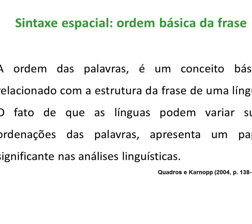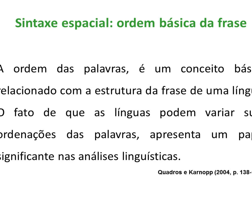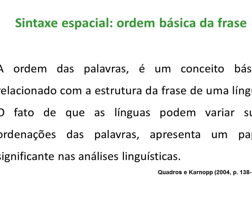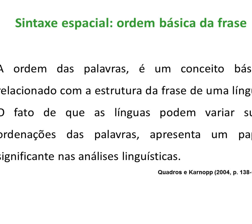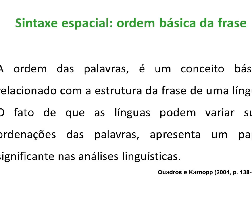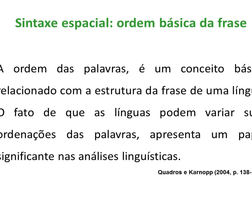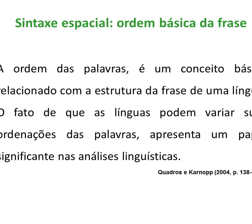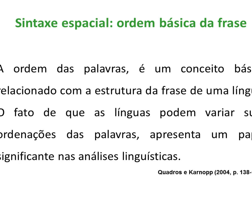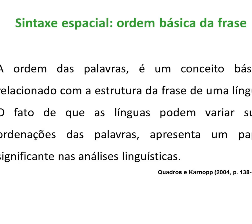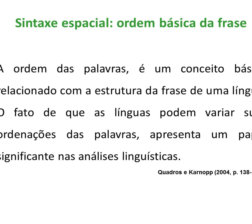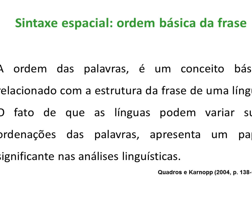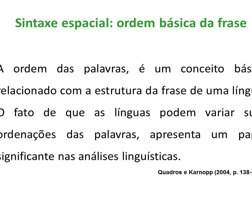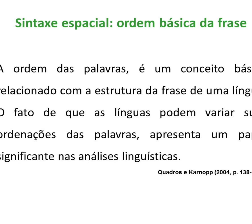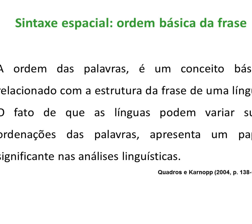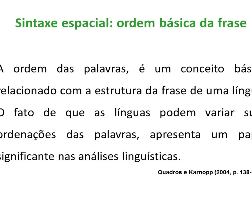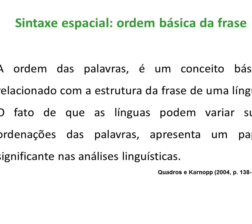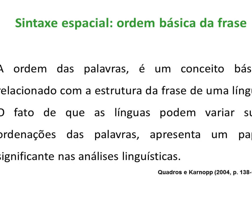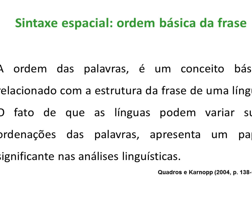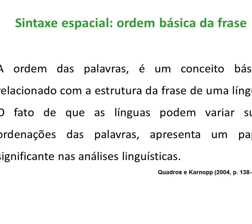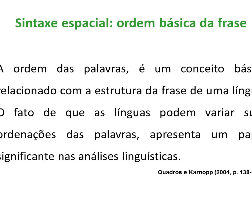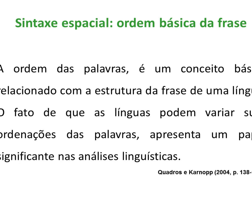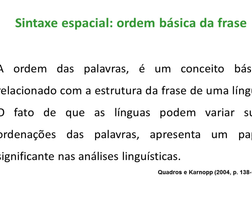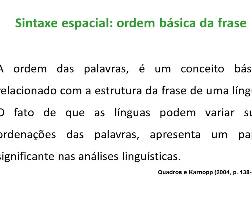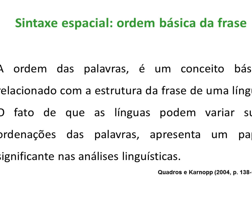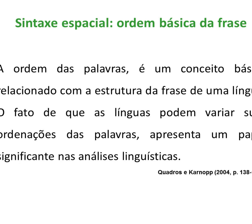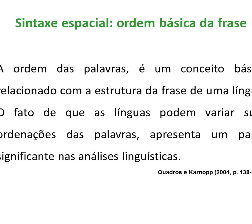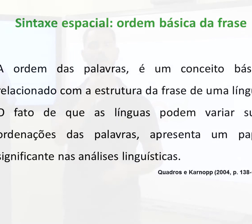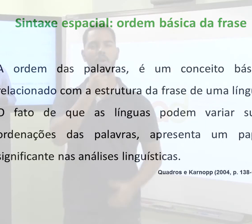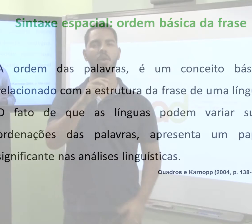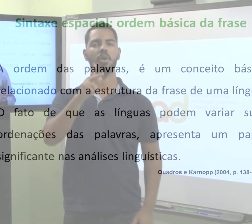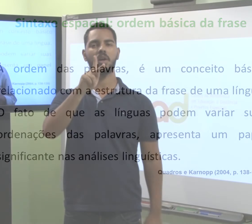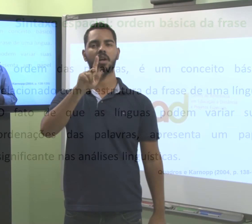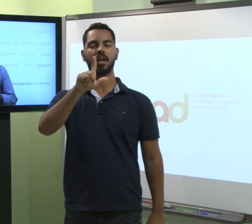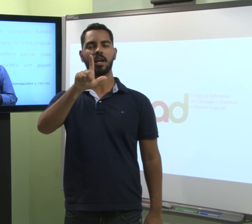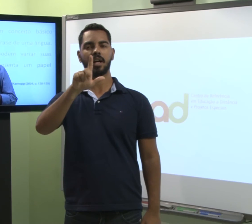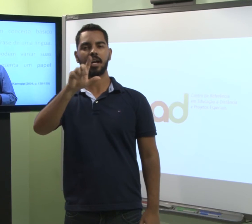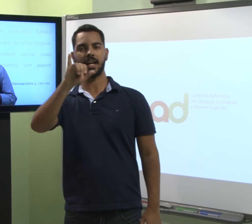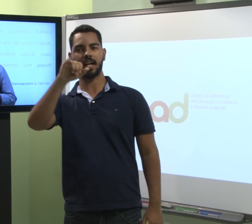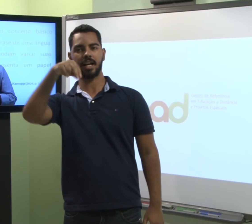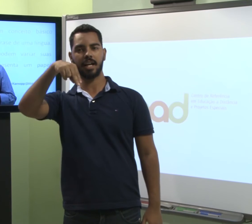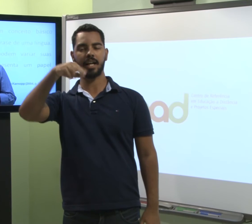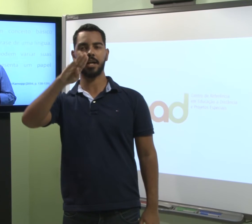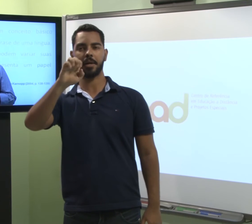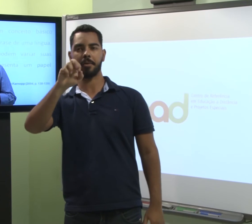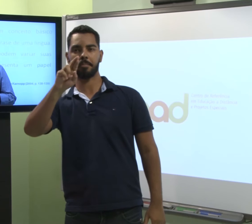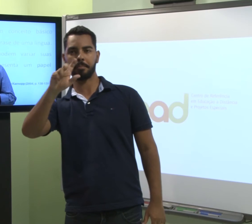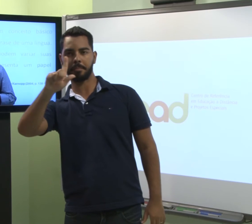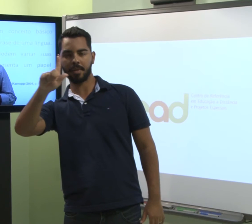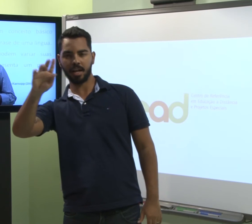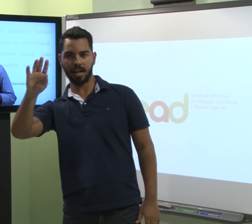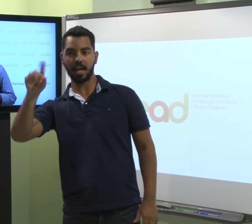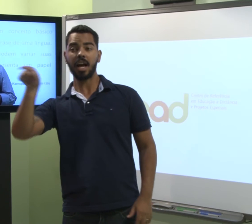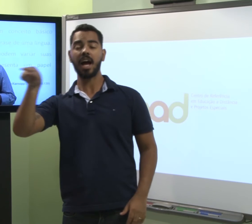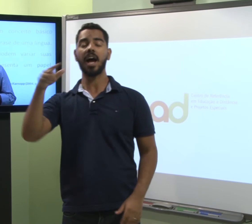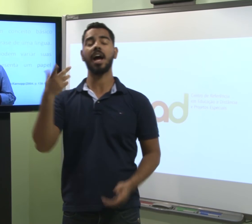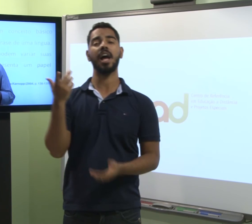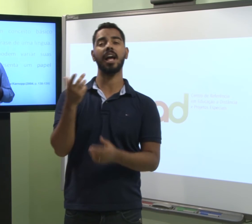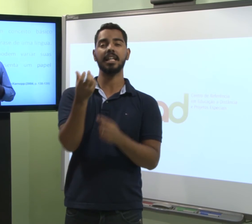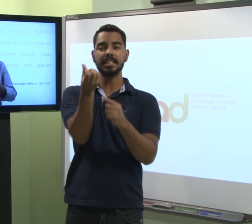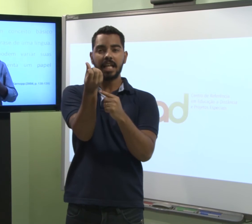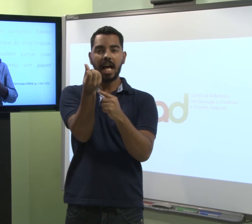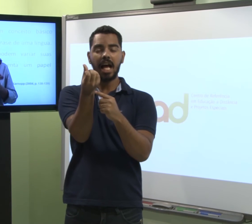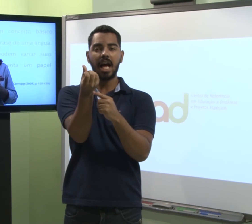exemplo, foi observado nos estudos de Greenberg, onde o mesmo apresentou 6 combinações possíveis